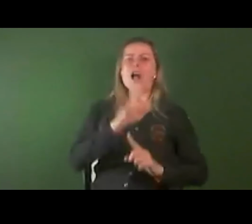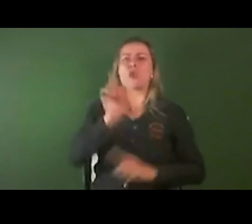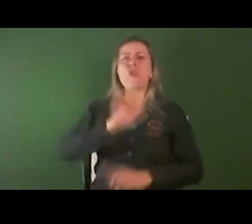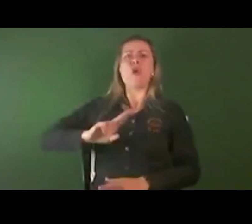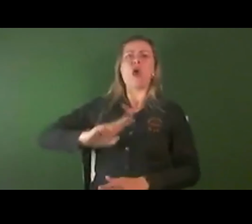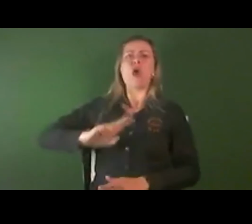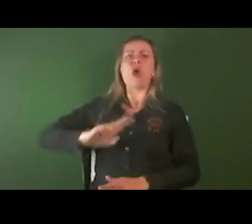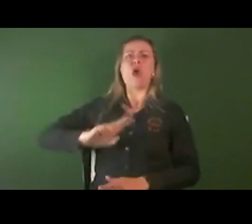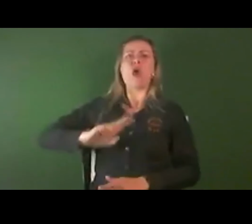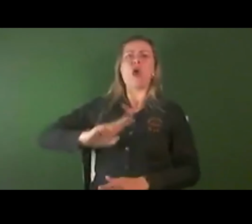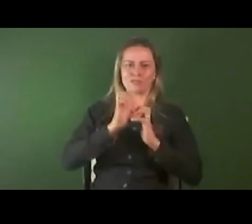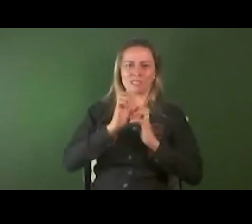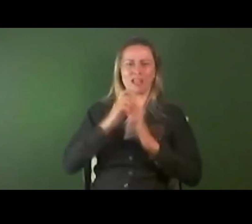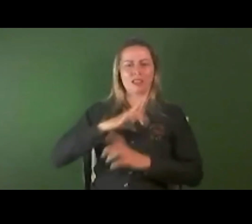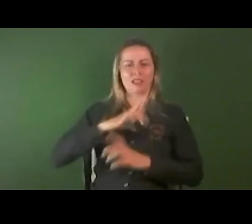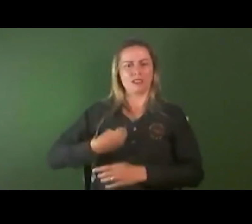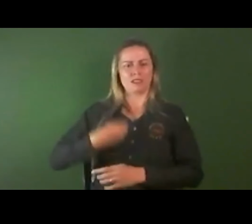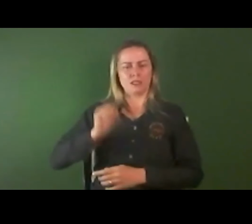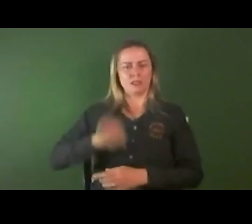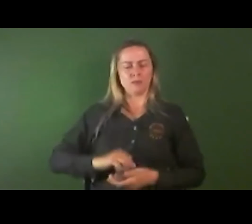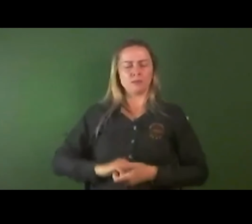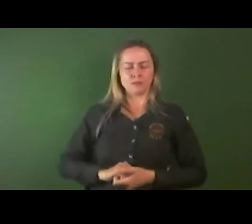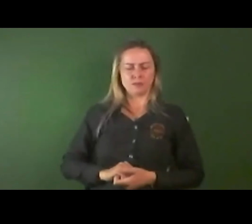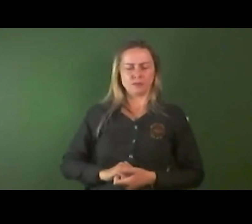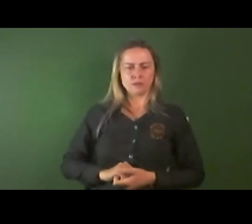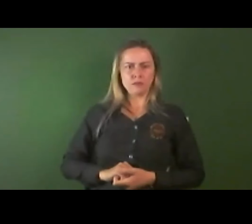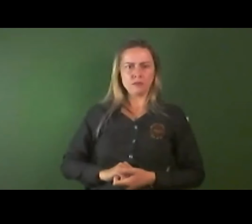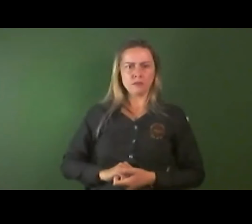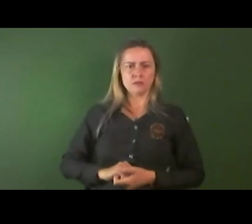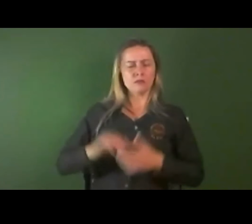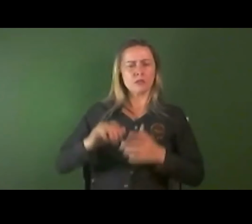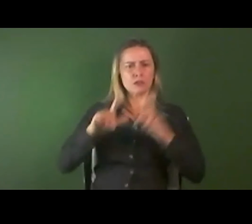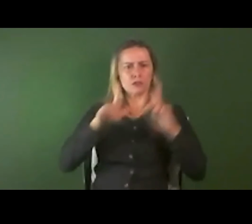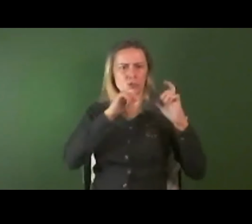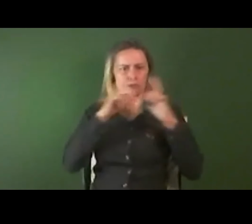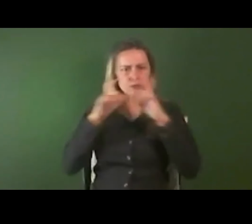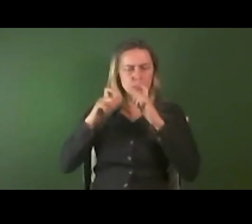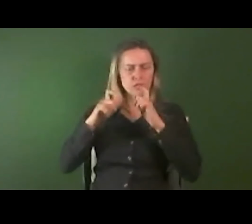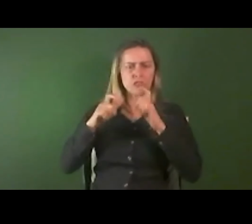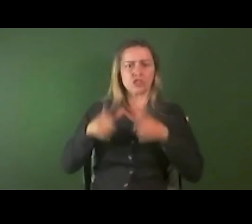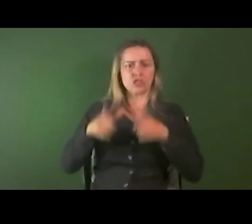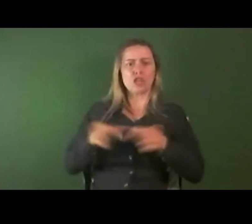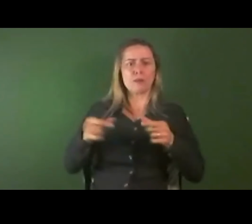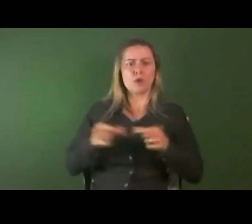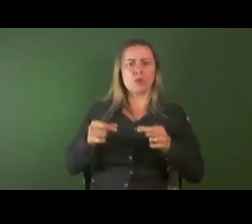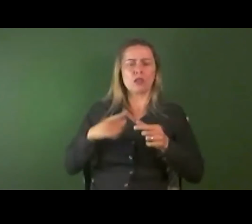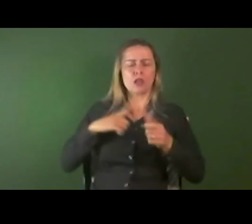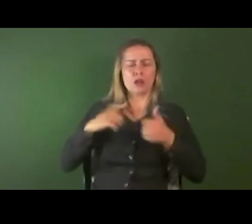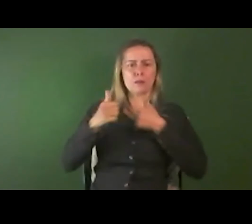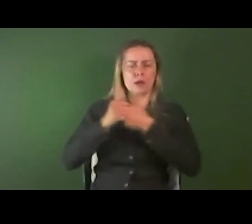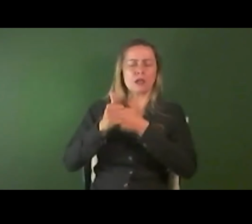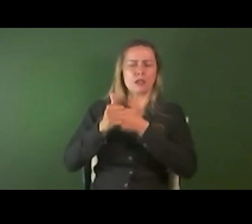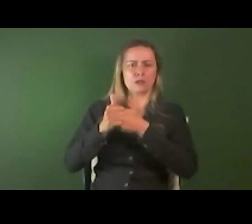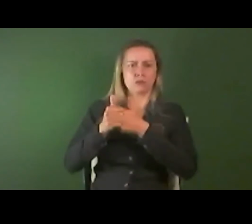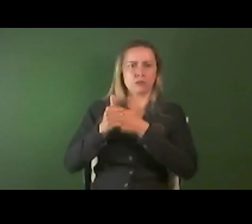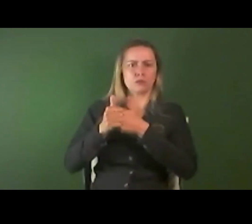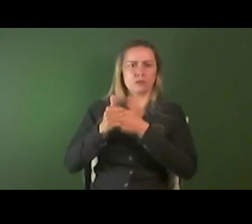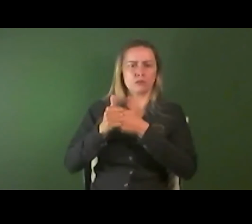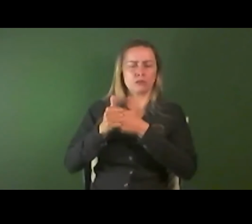porque o tempo inteiro a fotografia japonesa ela está oscilando entre essa aproximação, né, com